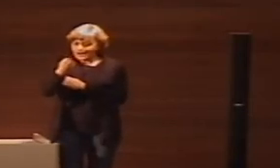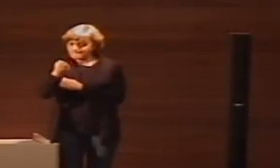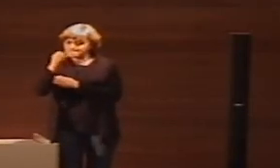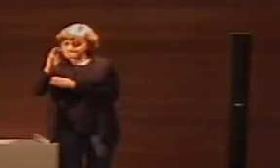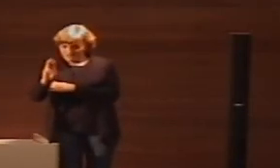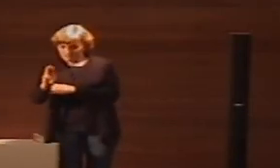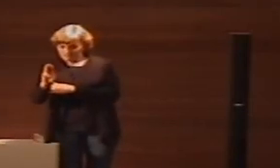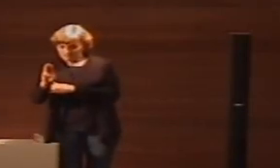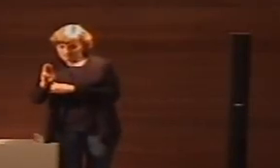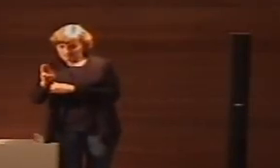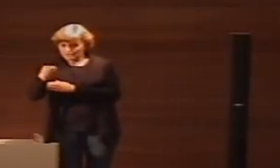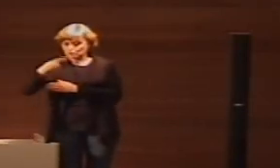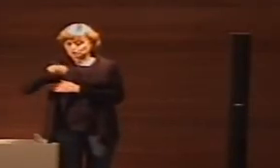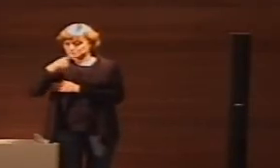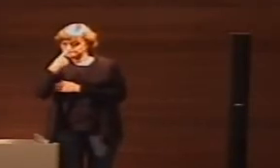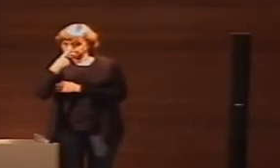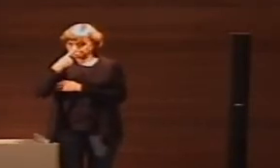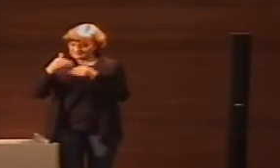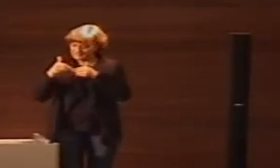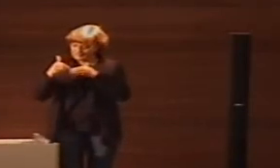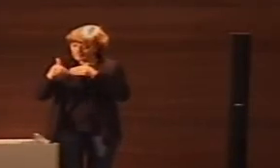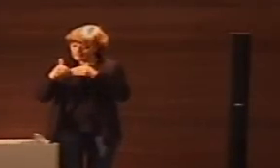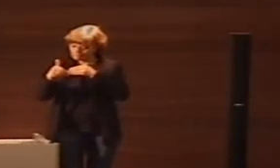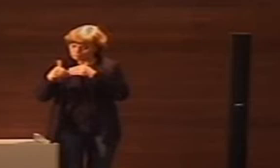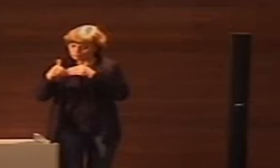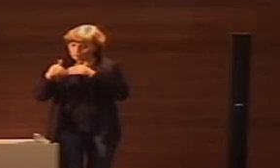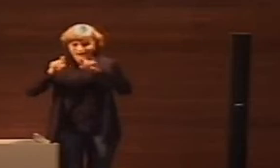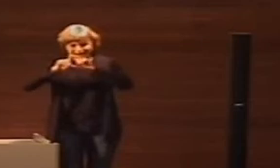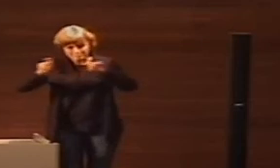futuro veamos la implantación de sistemas de pago por generación.